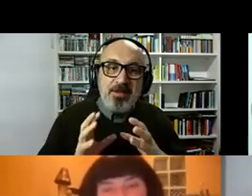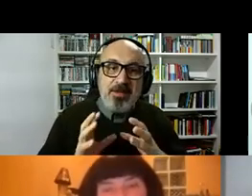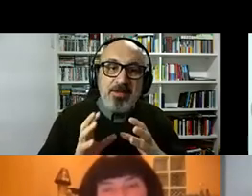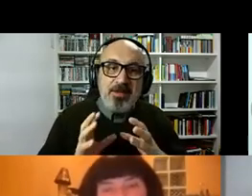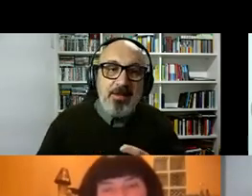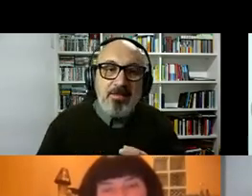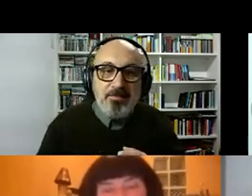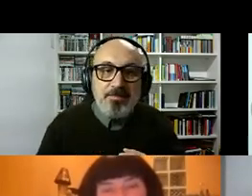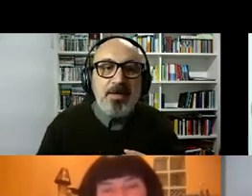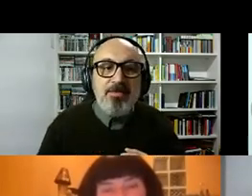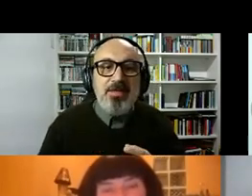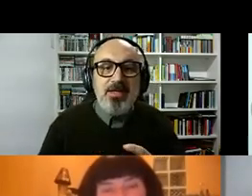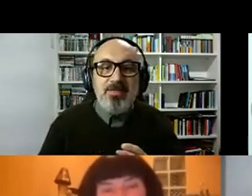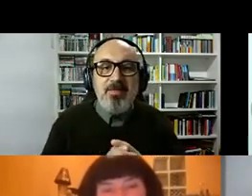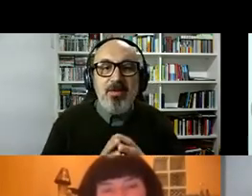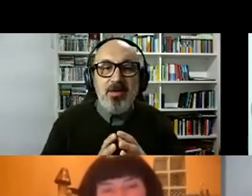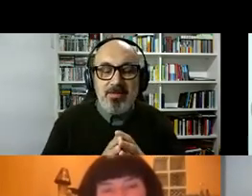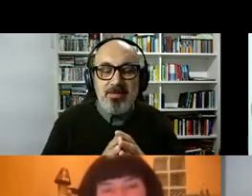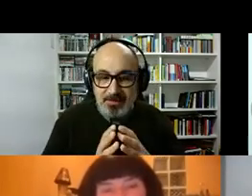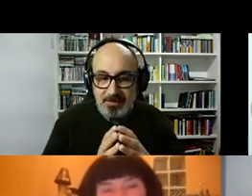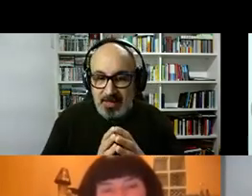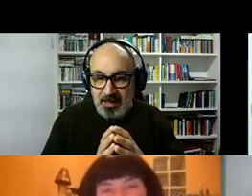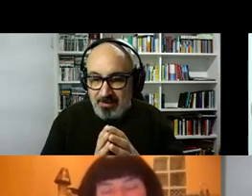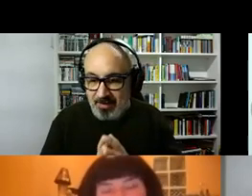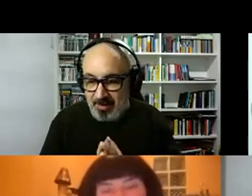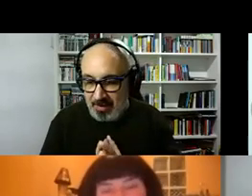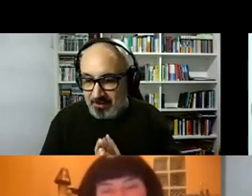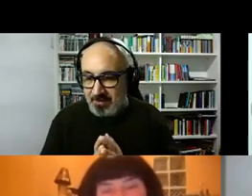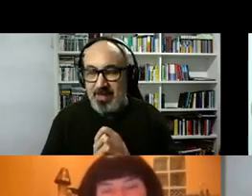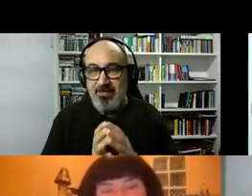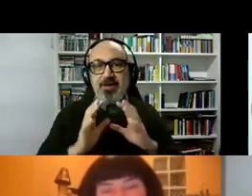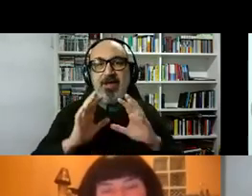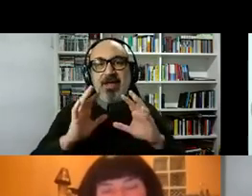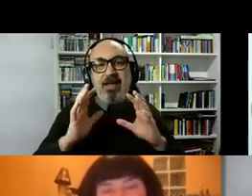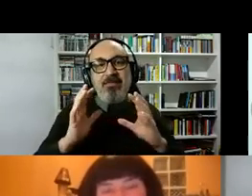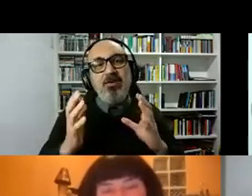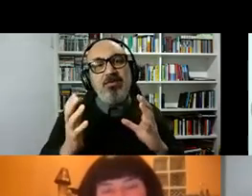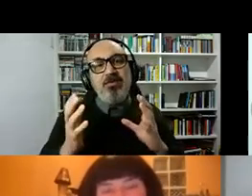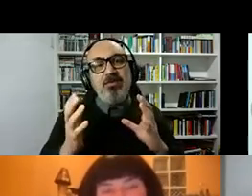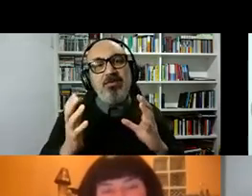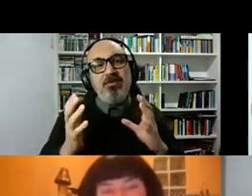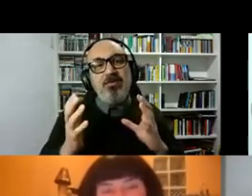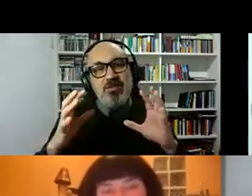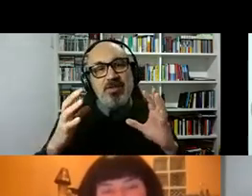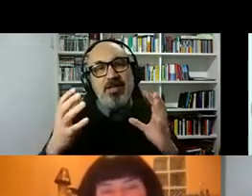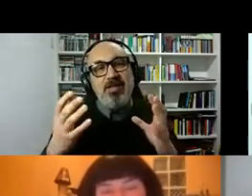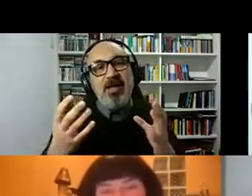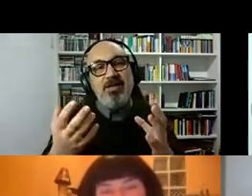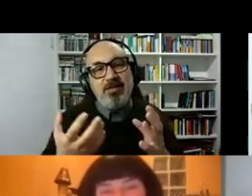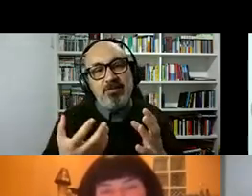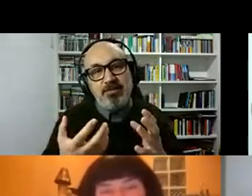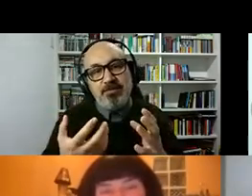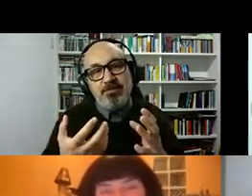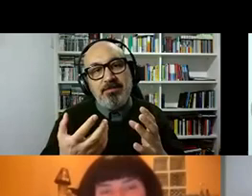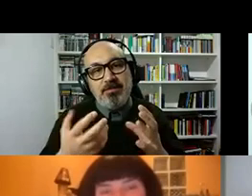para vocês, Fabíola e Rosa Maria. A primeira tem a ver com aquele gráfico que vocês mostraram de